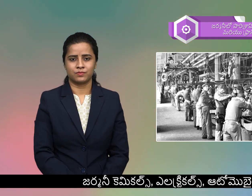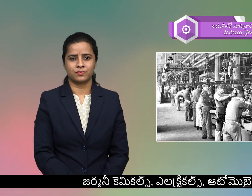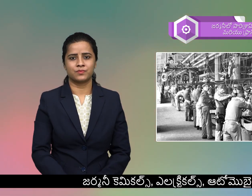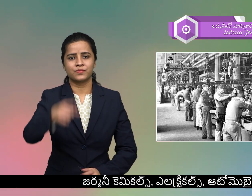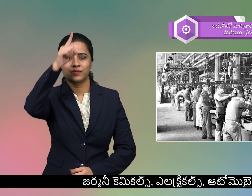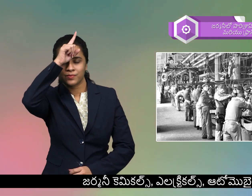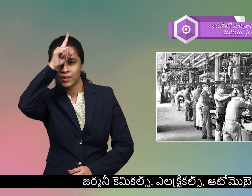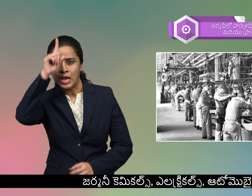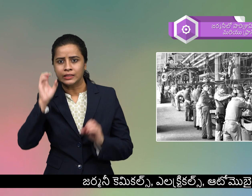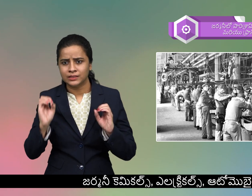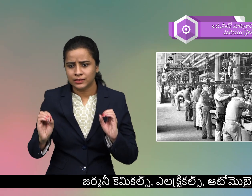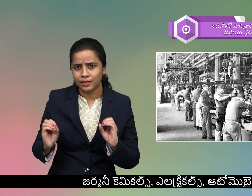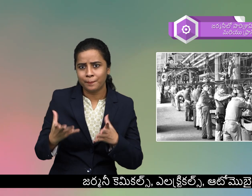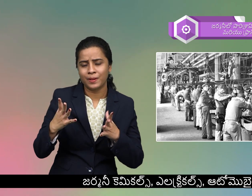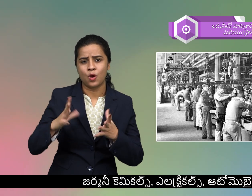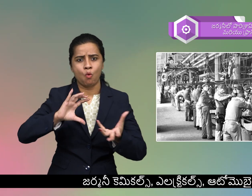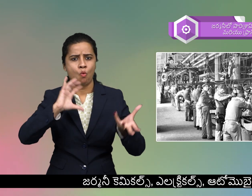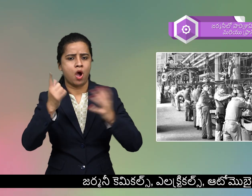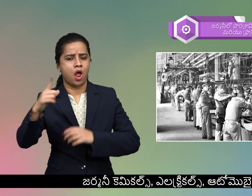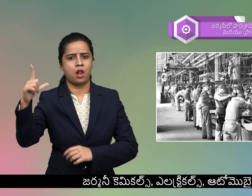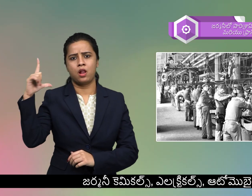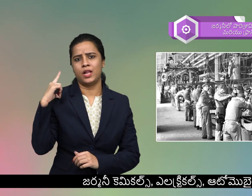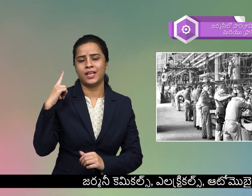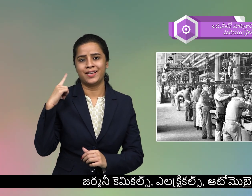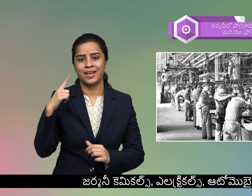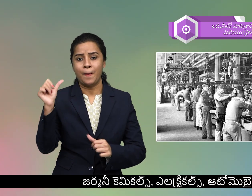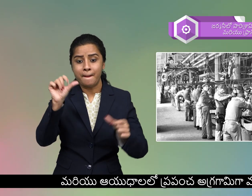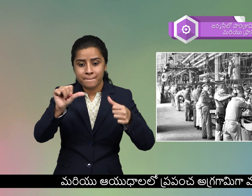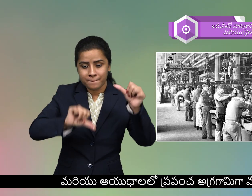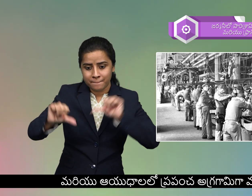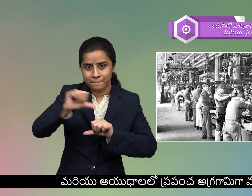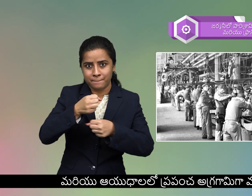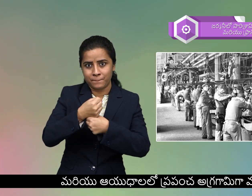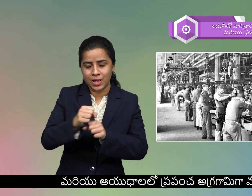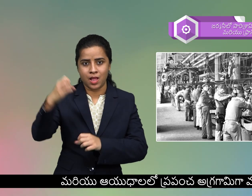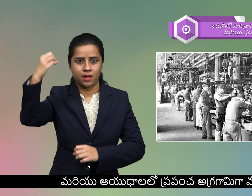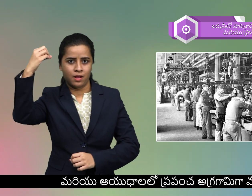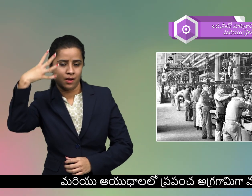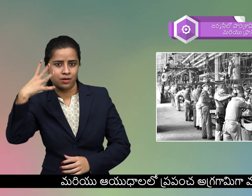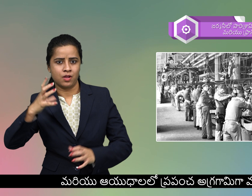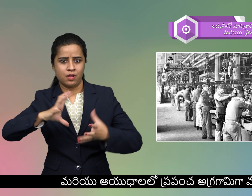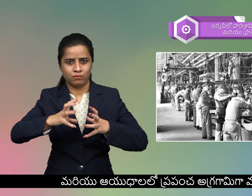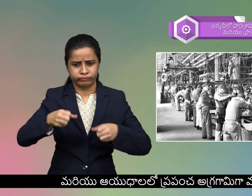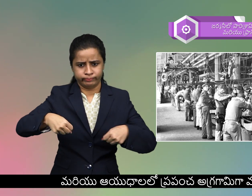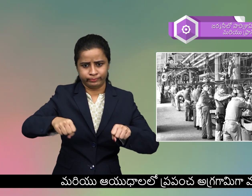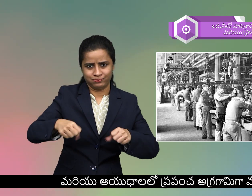జర్మనీ కెమికల్స్, ఎలక్ట్రికల్స్, ఆటోమొబైల్స్ మరియు ఆయుధాలలో ప్రపంచ అగ్రగామిగా మారింది.